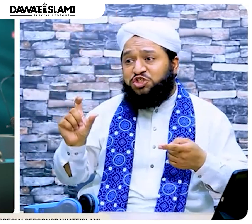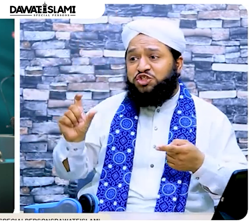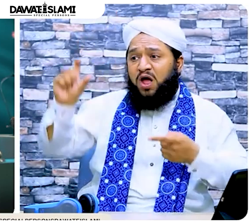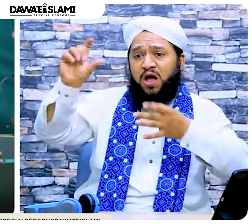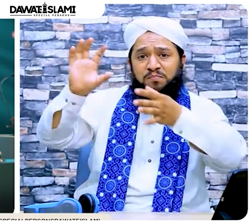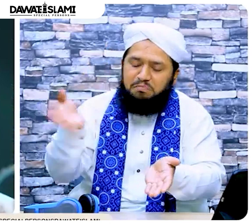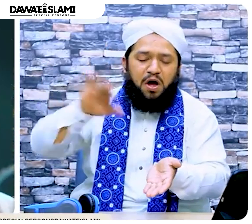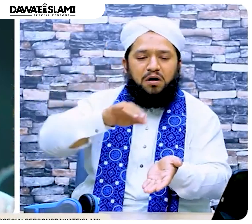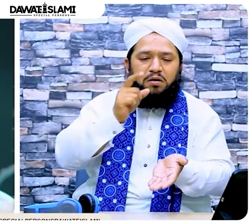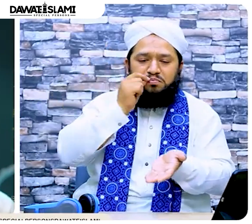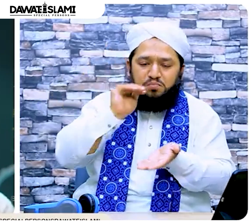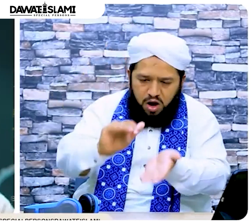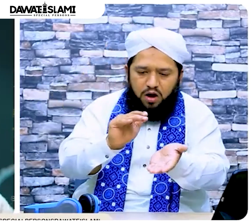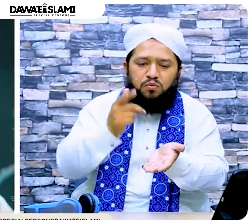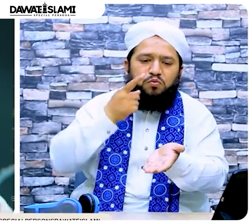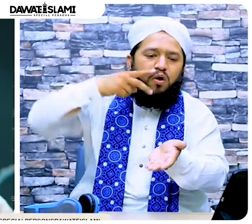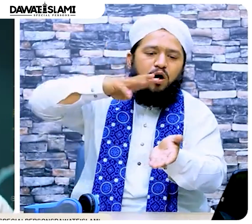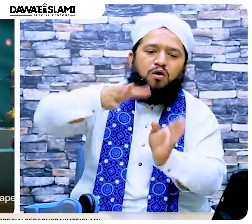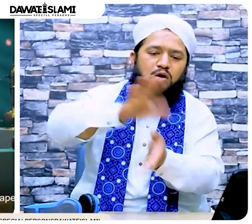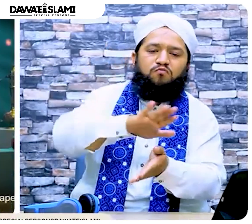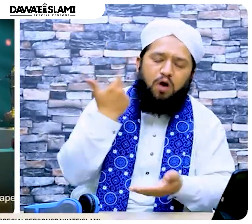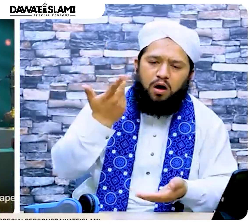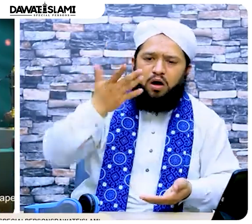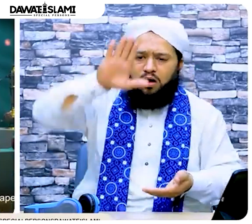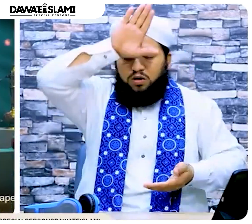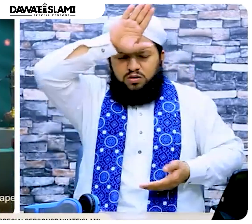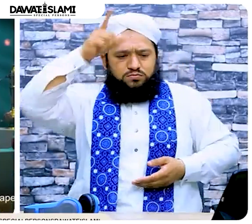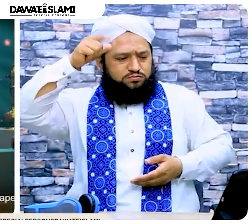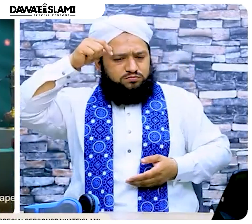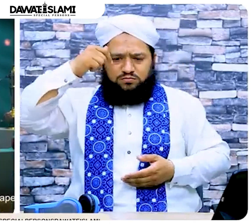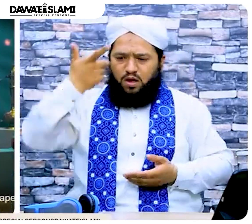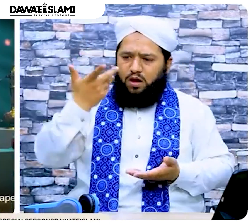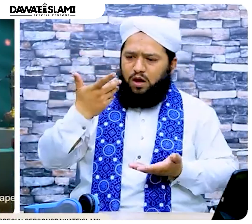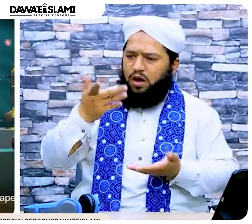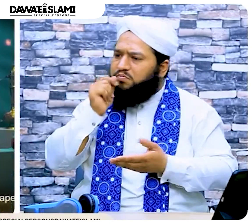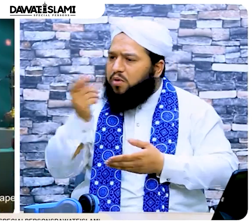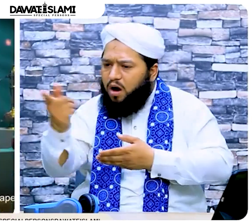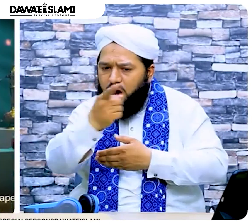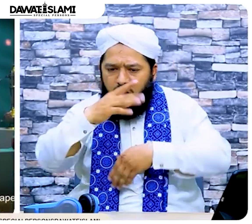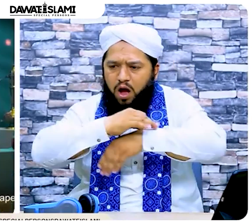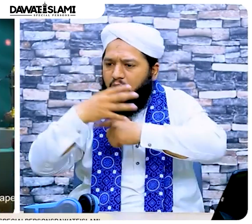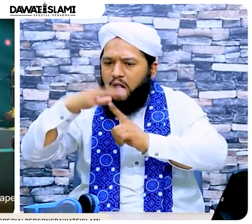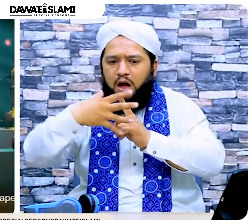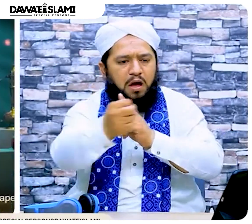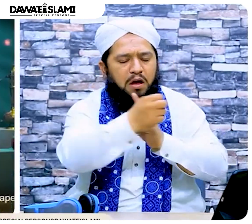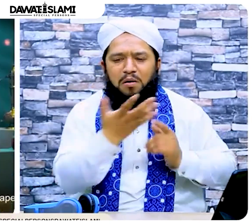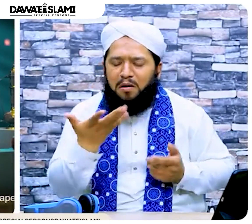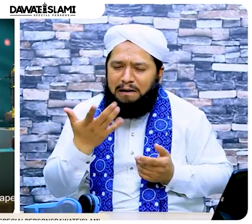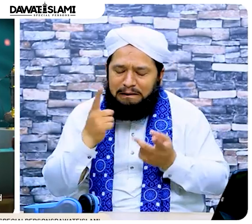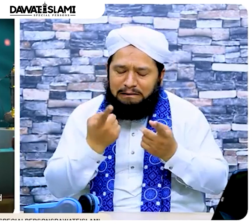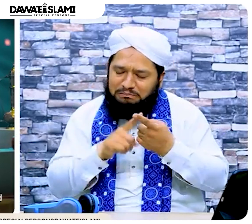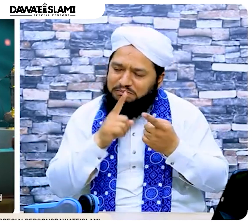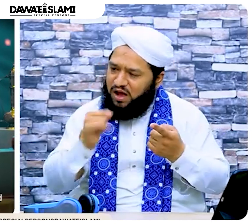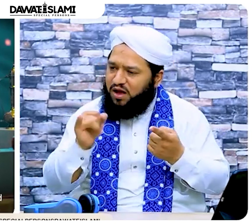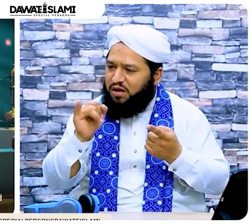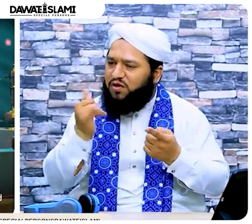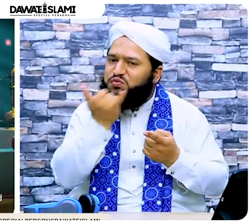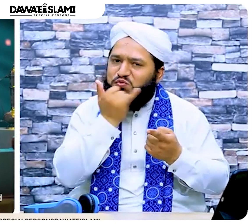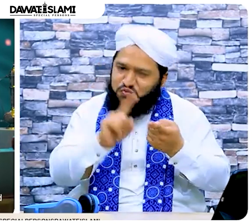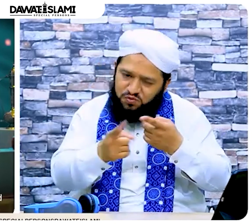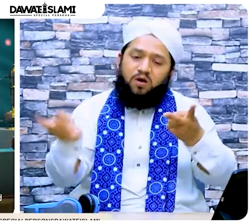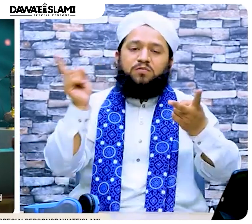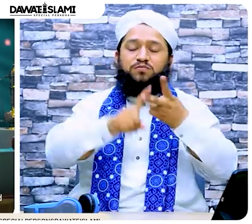قادیانی نے 1901 ایئر میں حقیقی نبوت کا دعویٰ کر دیا۔ یہ شخص انبیاء کرام کا نہایت گستاخ تھا۔